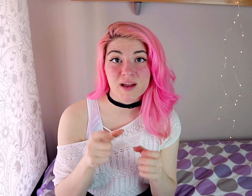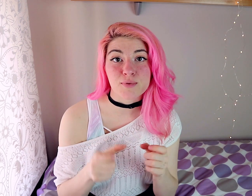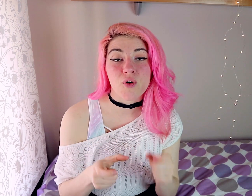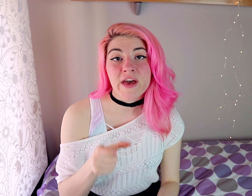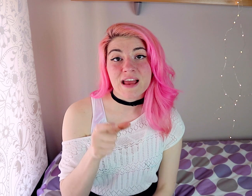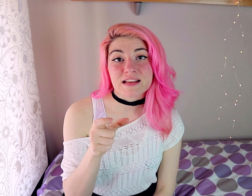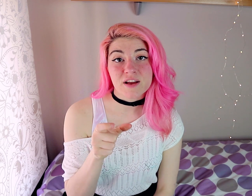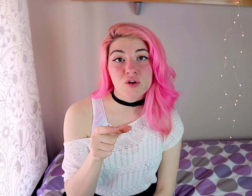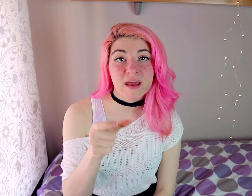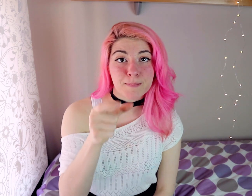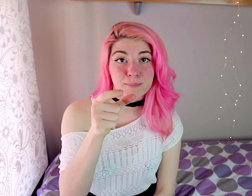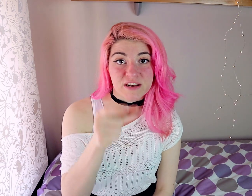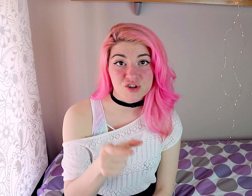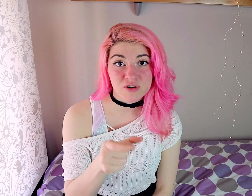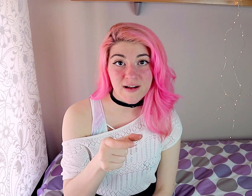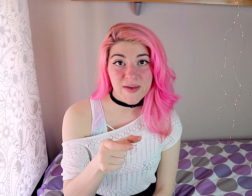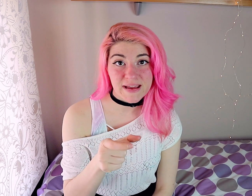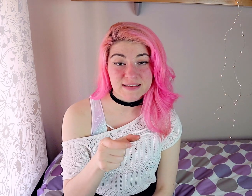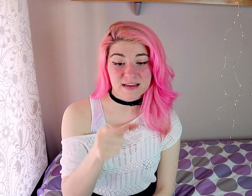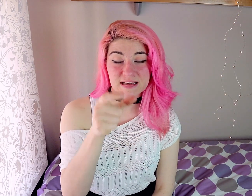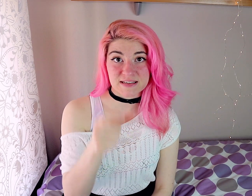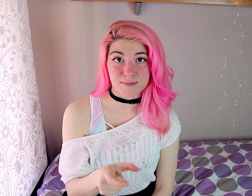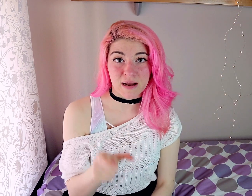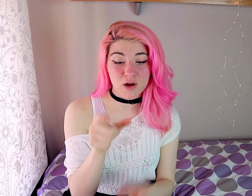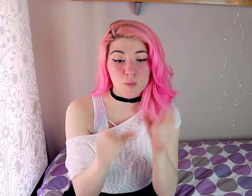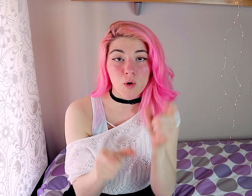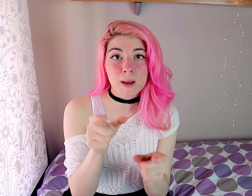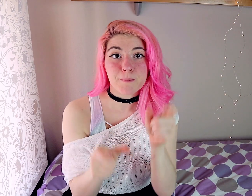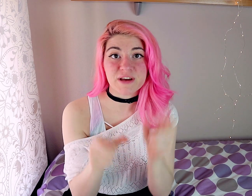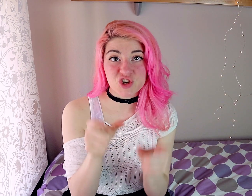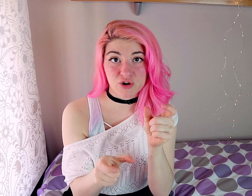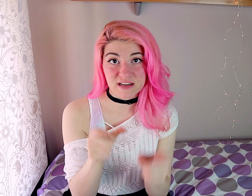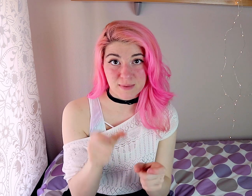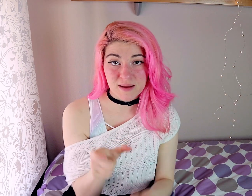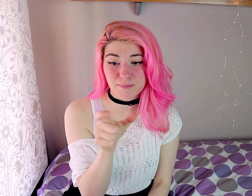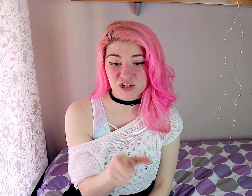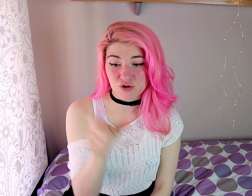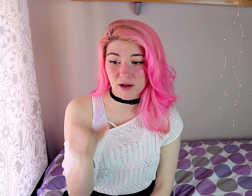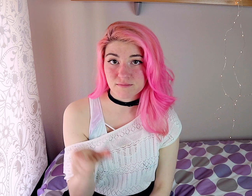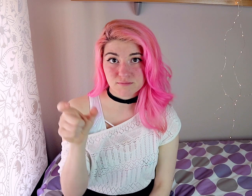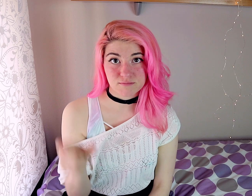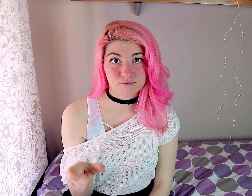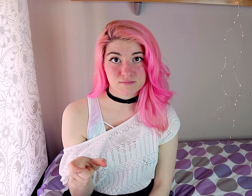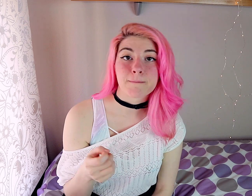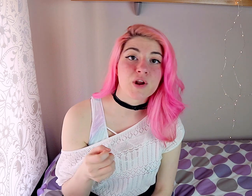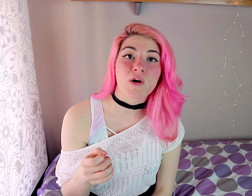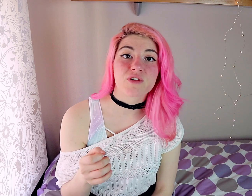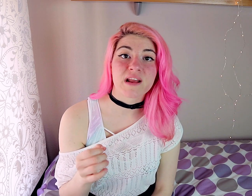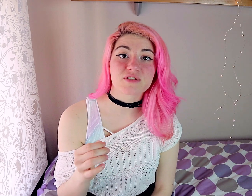ejemplo, el signo de persona es así, ¿vale? Como personas, ¿vale? Persona. Pero cuando queremos